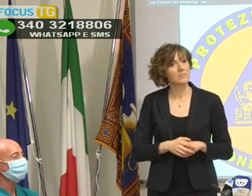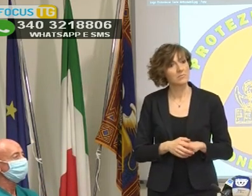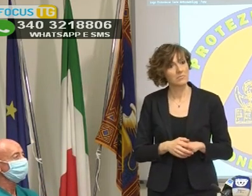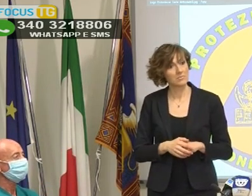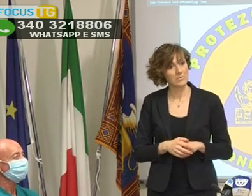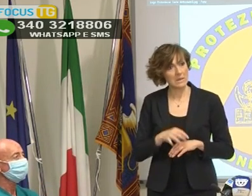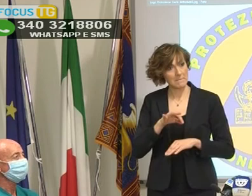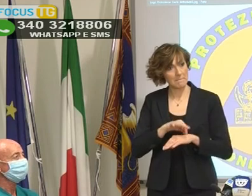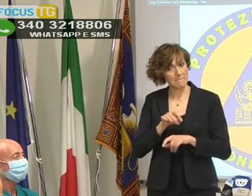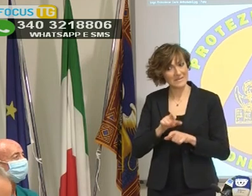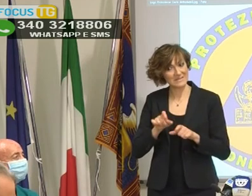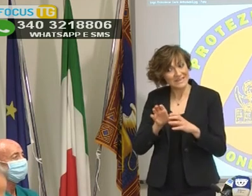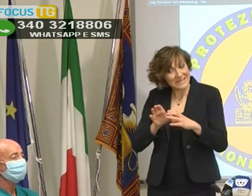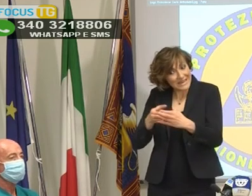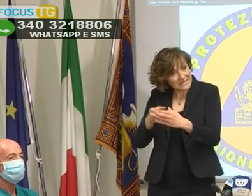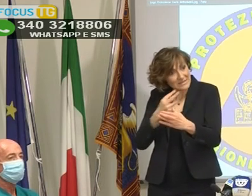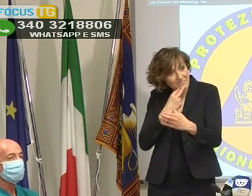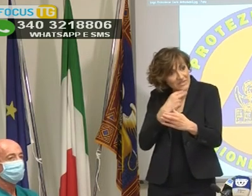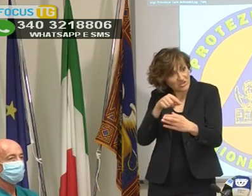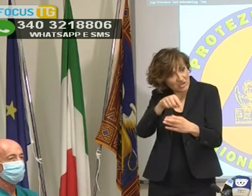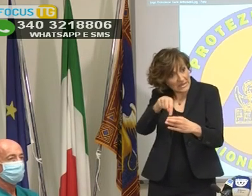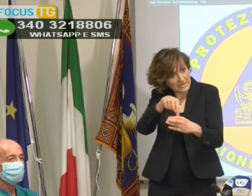I pazienti erano quelli del cluster di Vicenza?